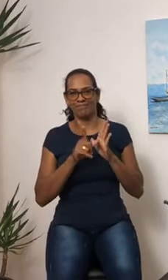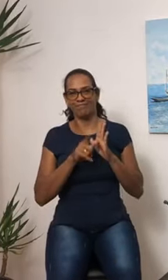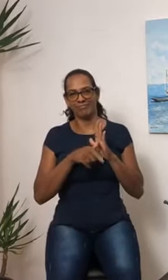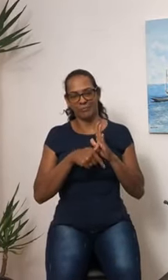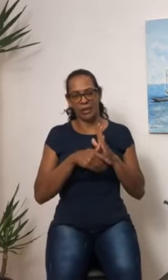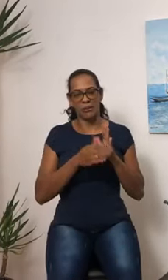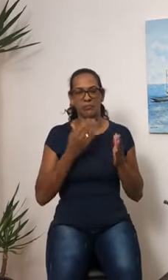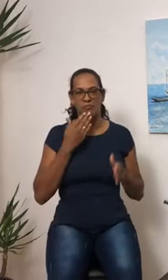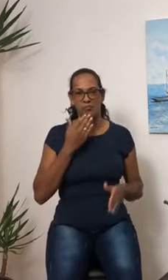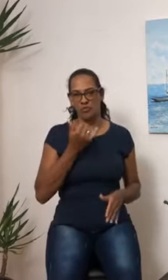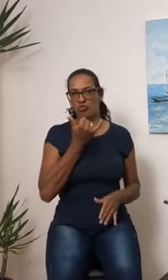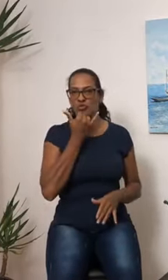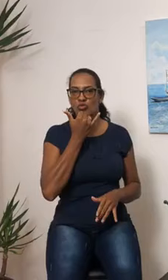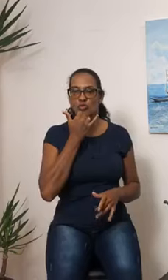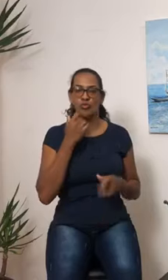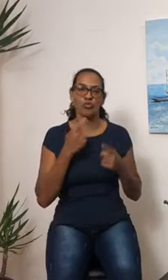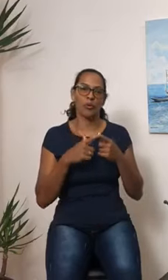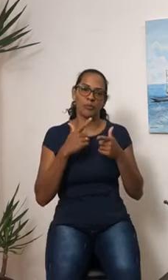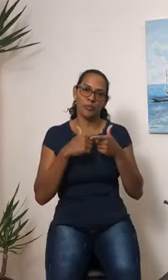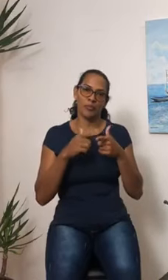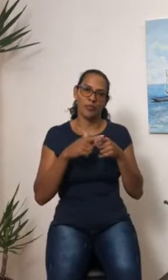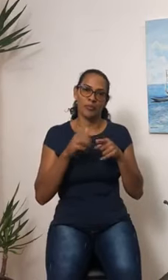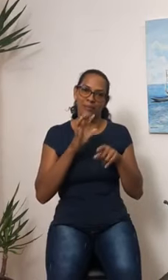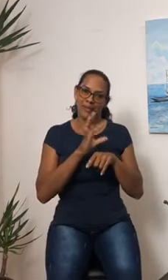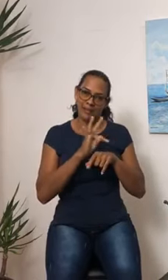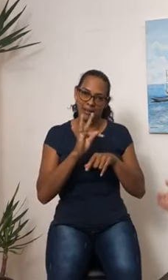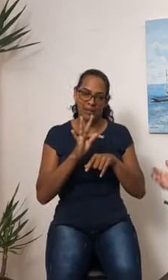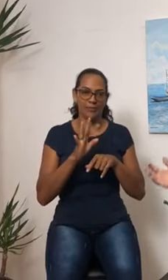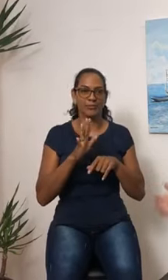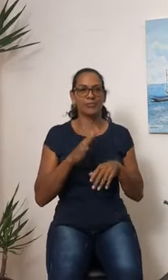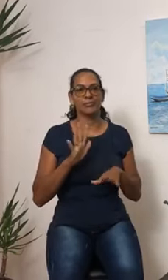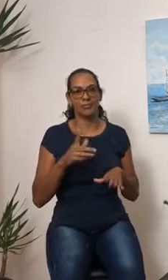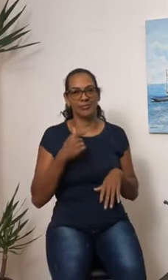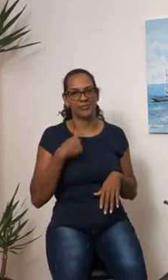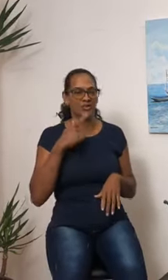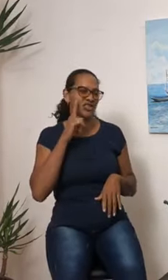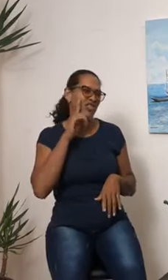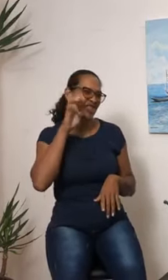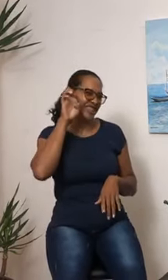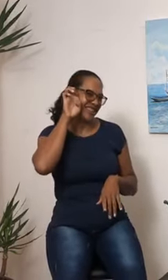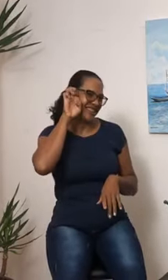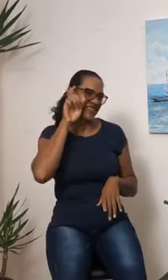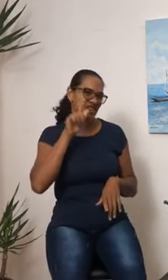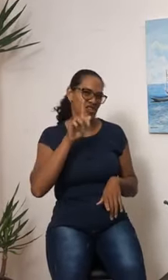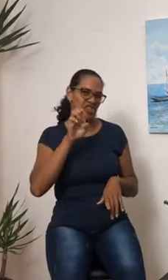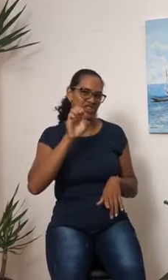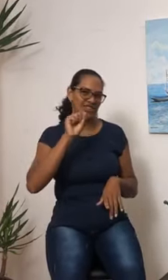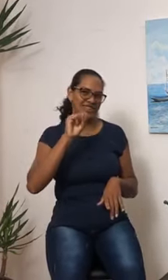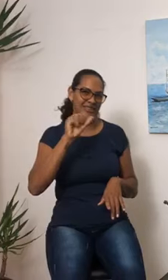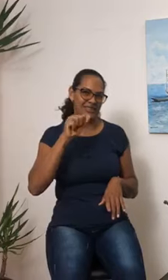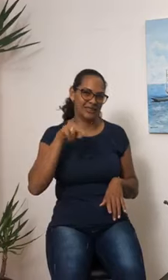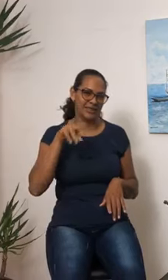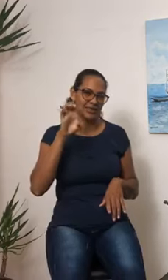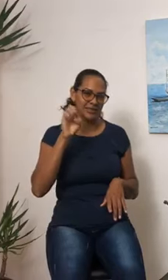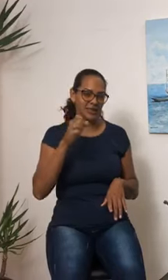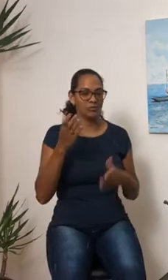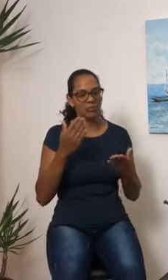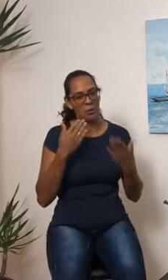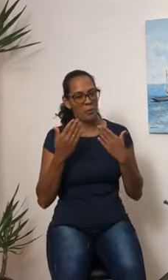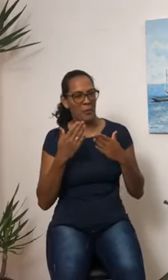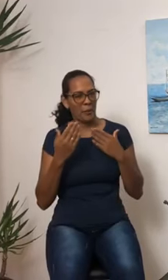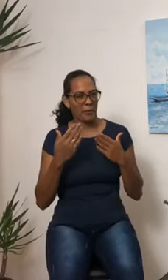né? Te pede desculpa, mas foram problemas técnicos aqui e tal, mas tá aqui a gente de Anny e nós vamos bater esse papo com